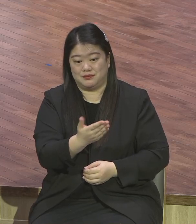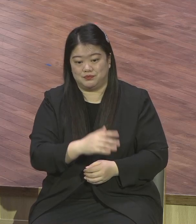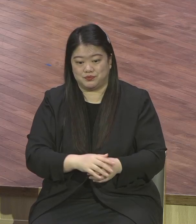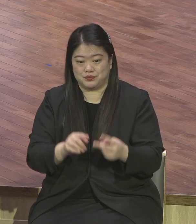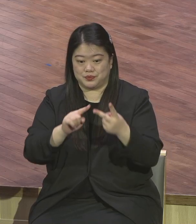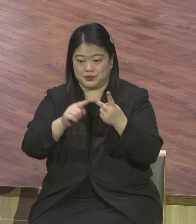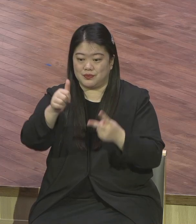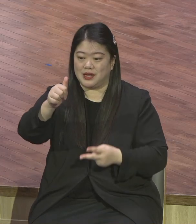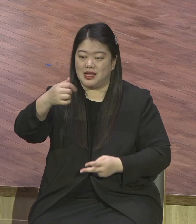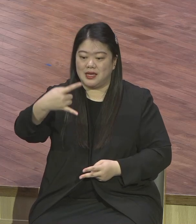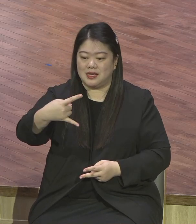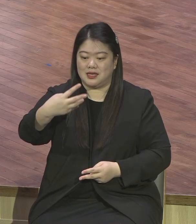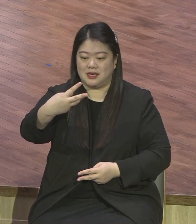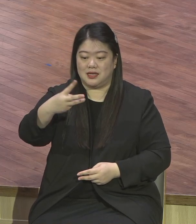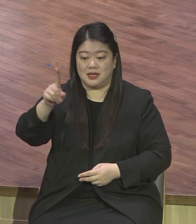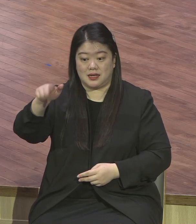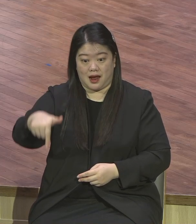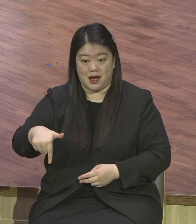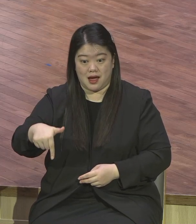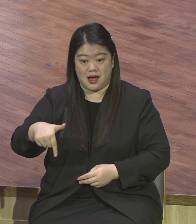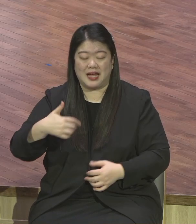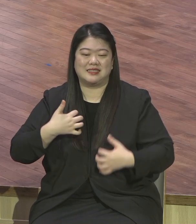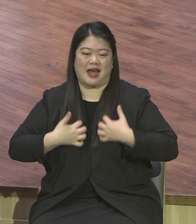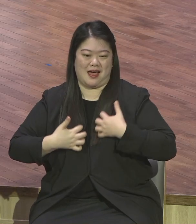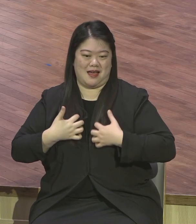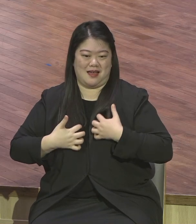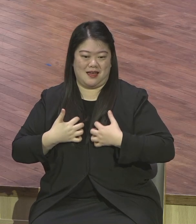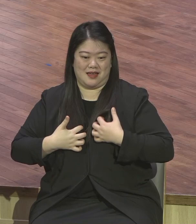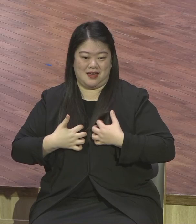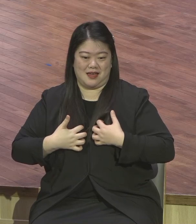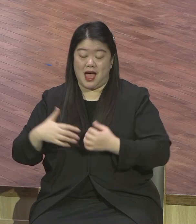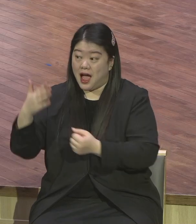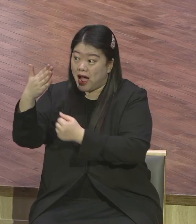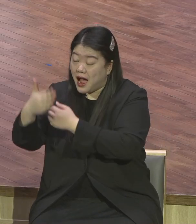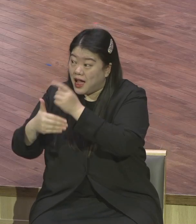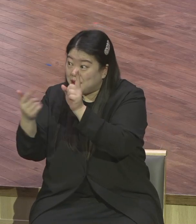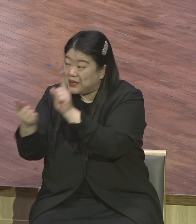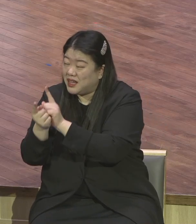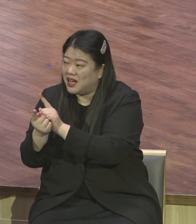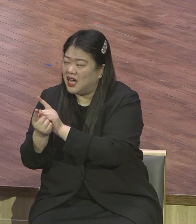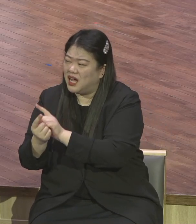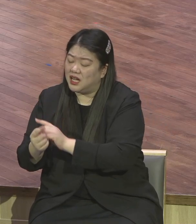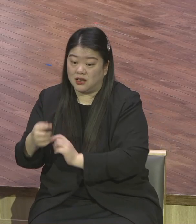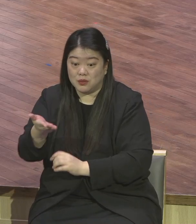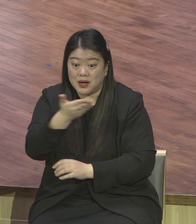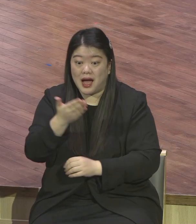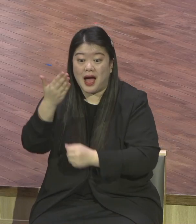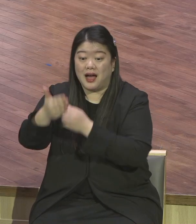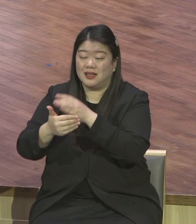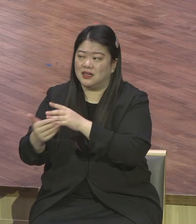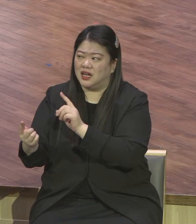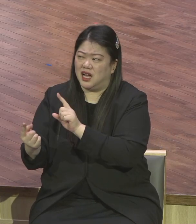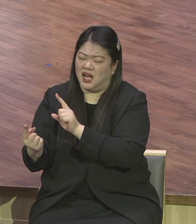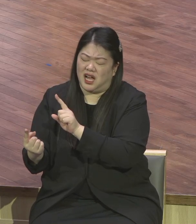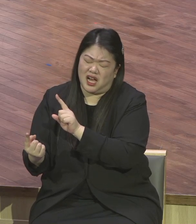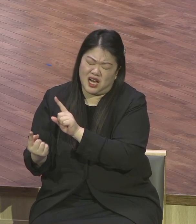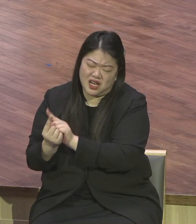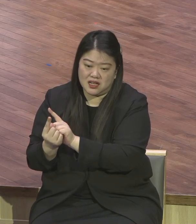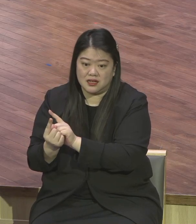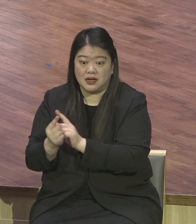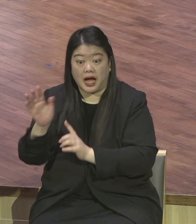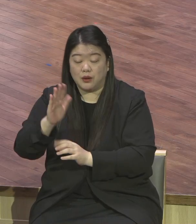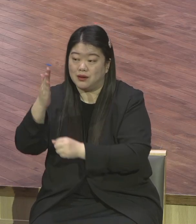희락이란 말은 단순한 기쁨이 아니라 하나님을 즐거워하는 기쁨이에요. 여호와로 인하여 기뻐하는